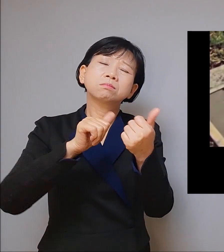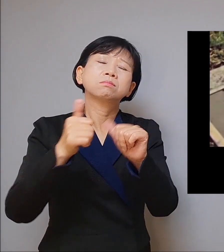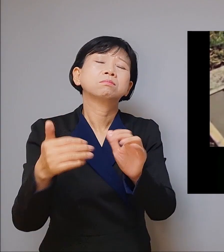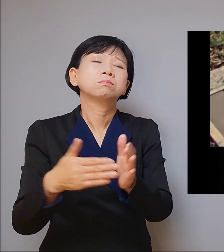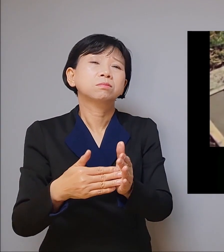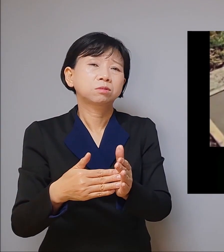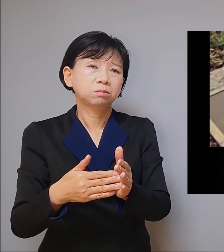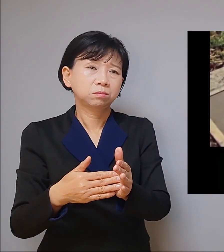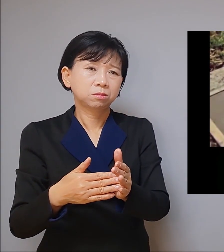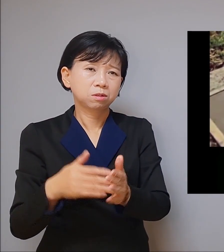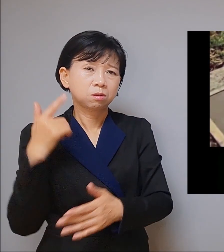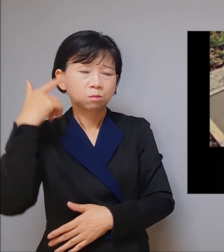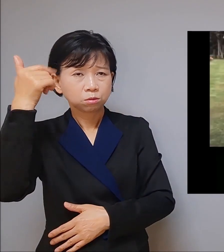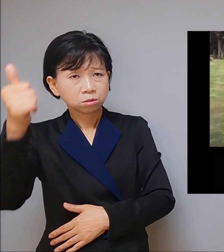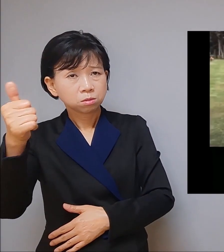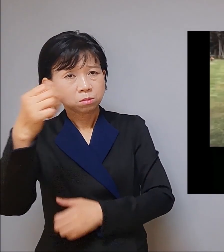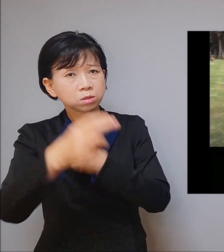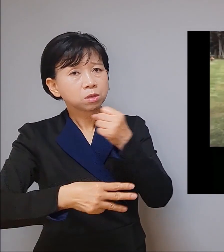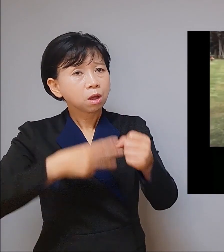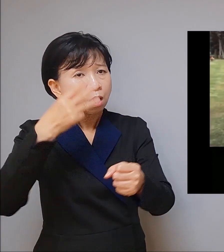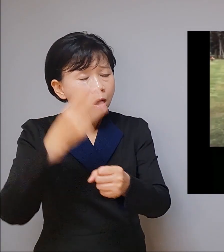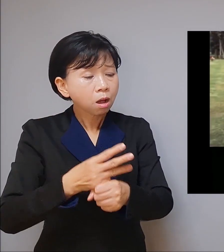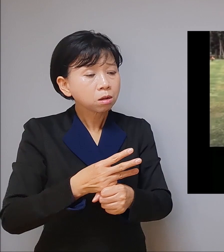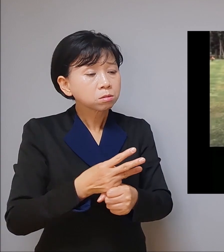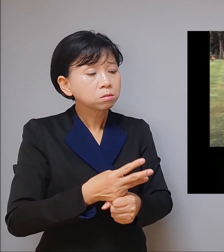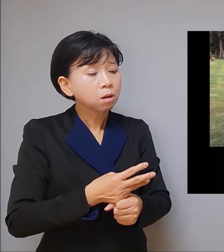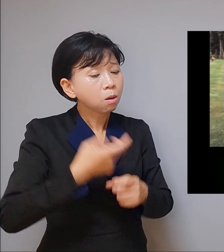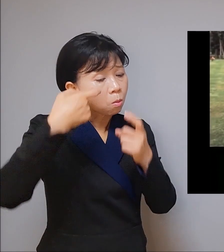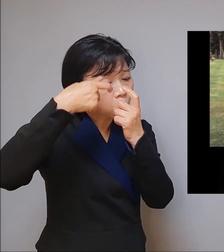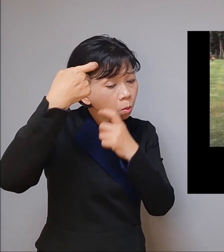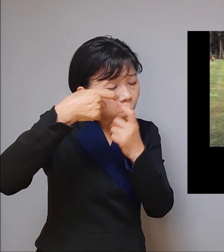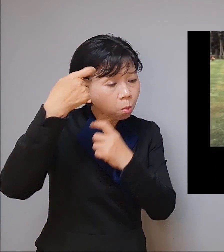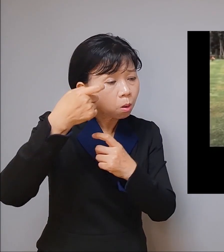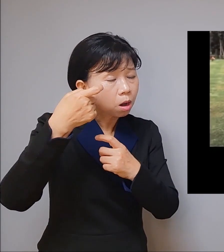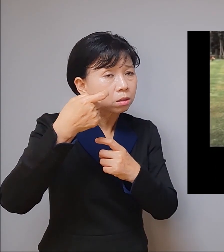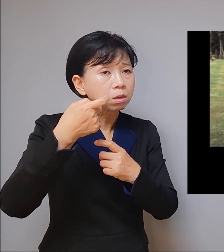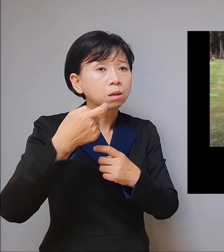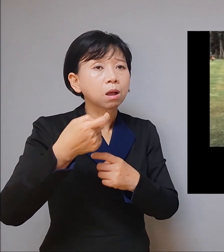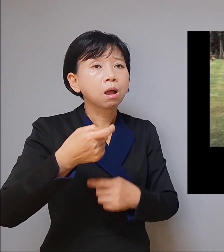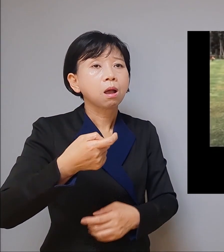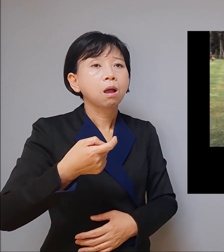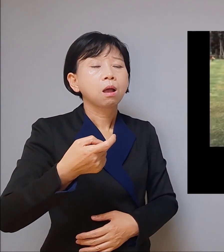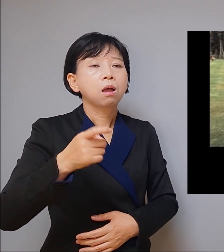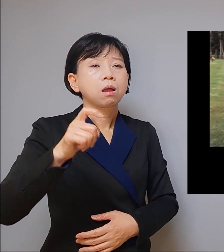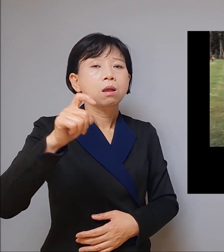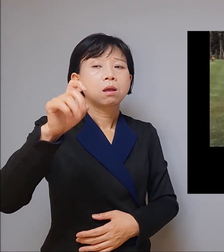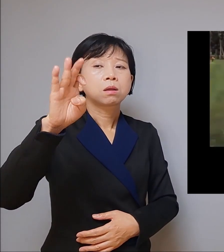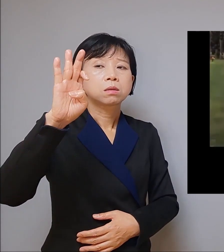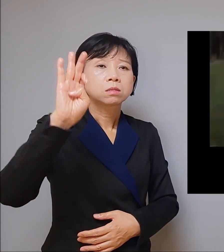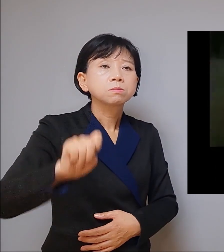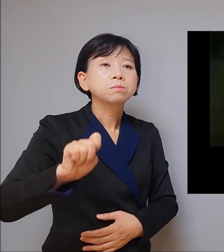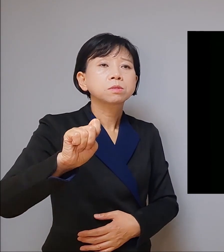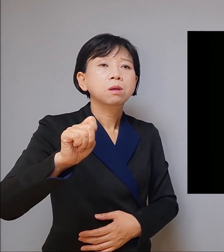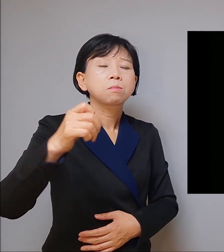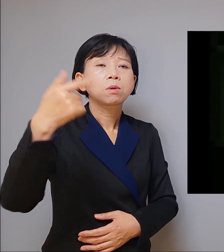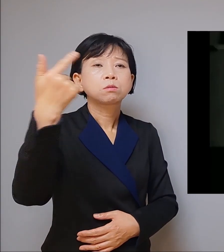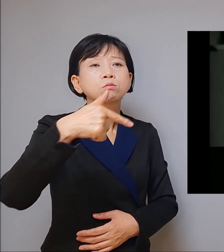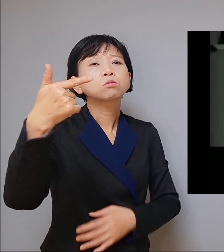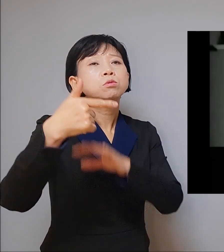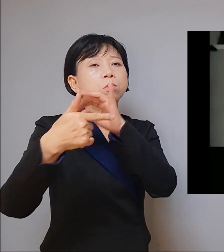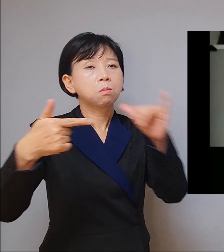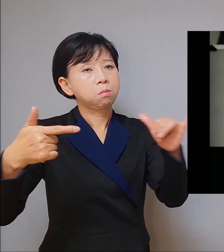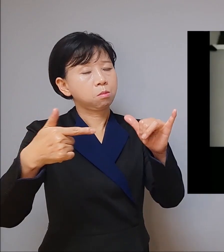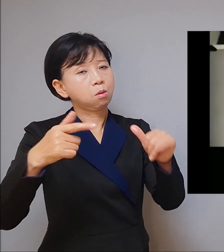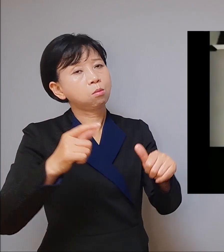목사가 3년간 확인한 결과만 14만 6천 명이 전도되었다는 사실이죠.